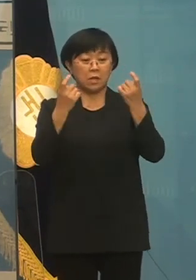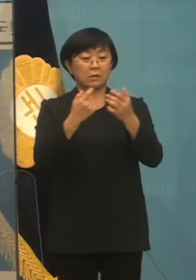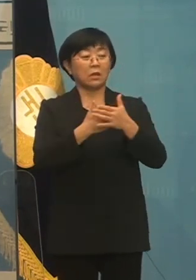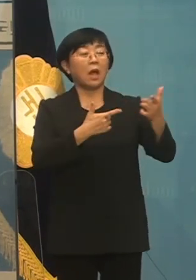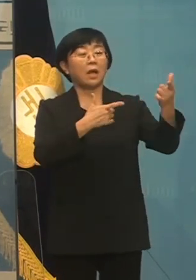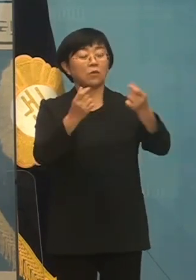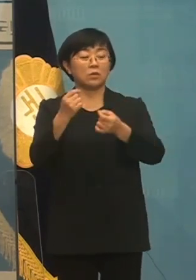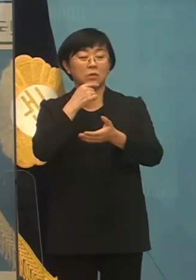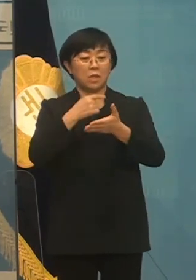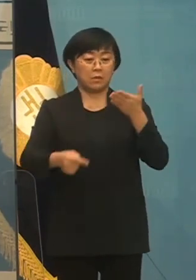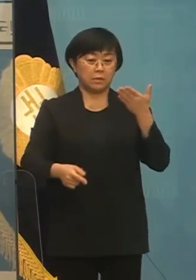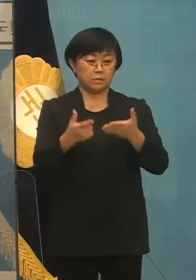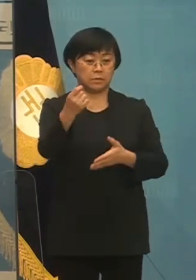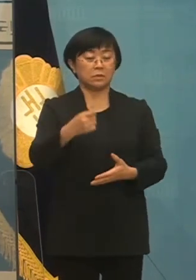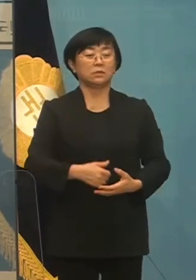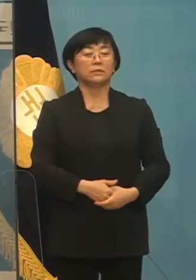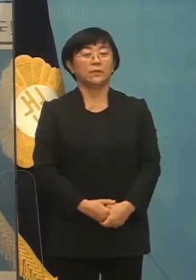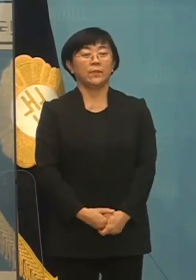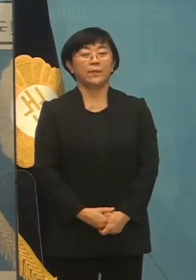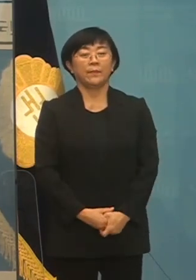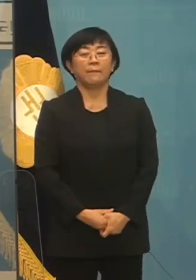다 피해 업종입니다.